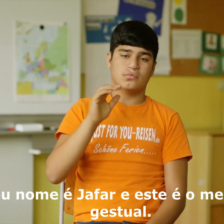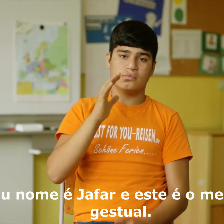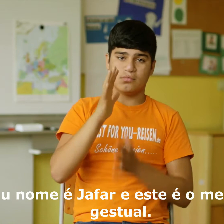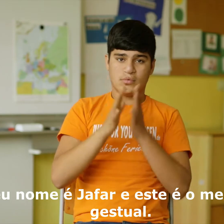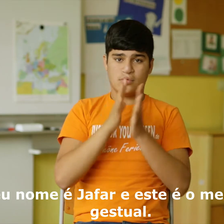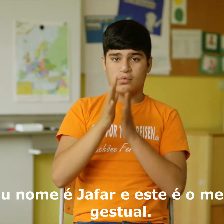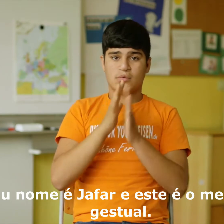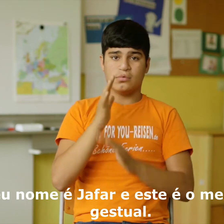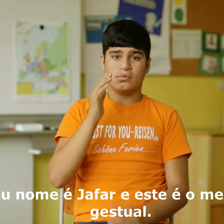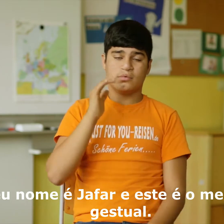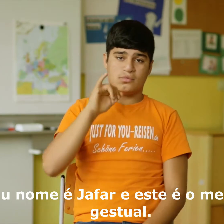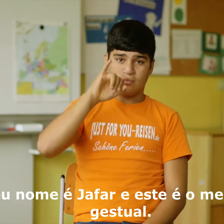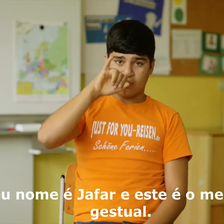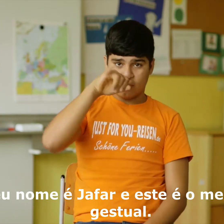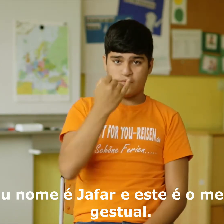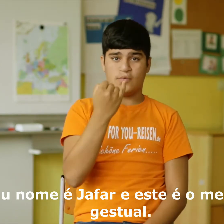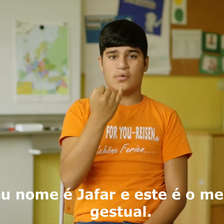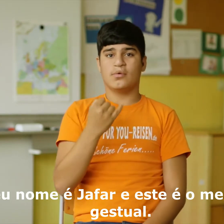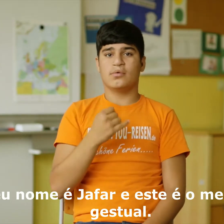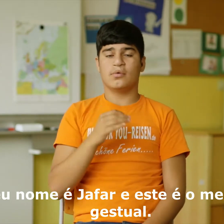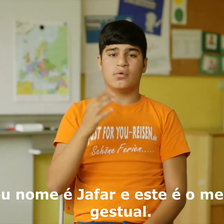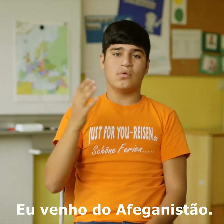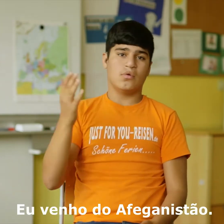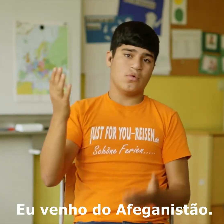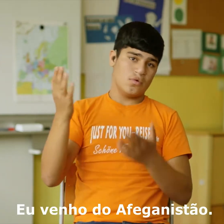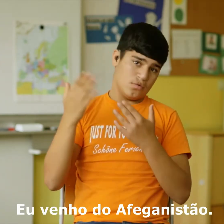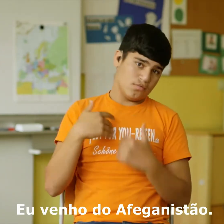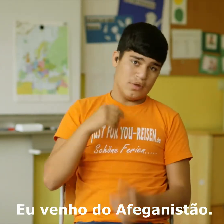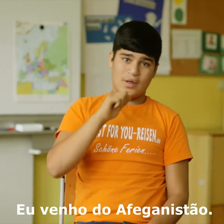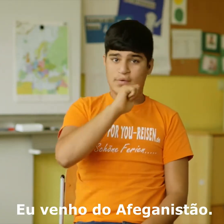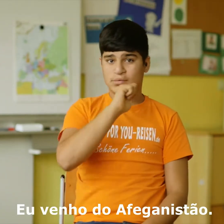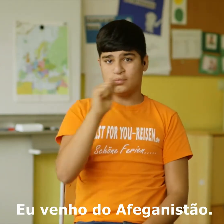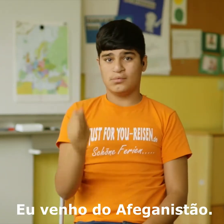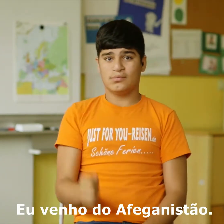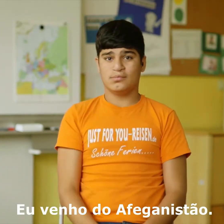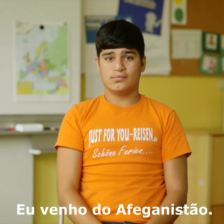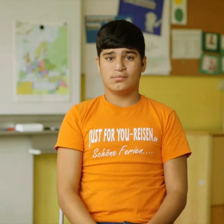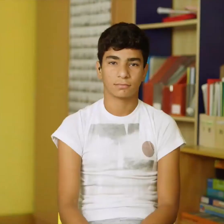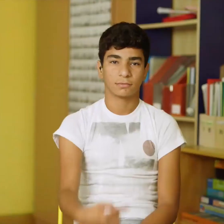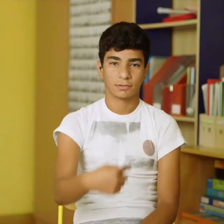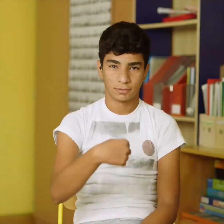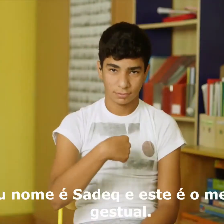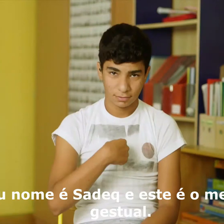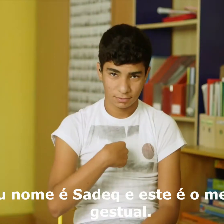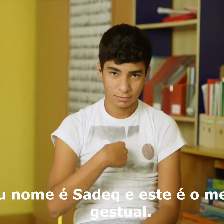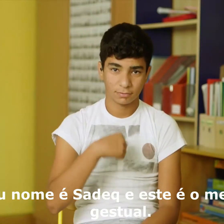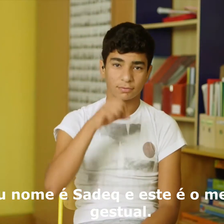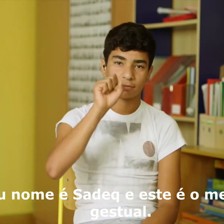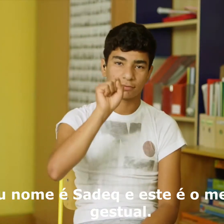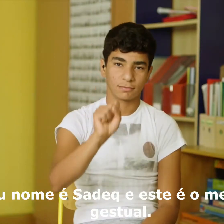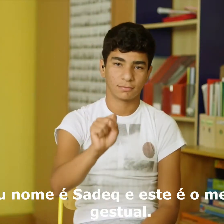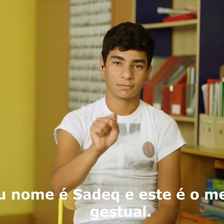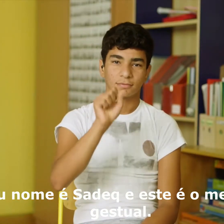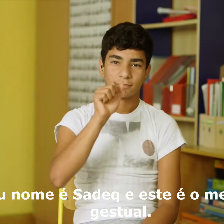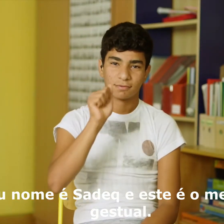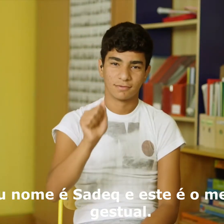e este é o meu nome gestual. Eu venho do Afeganistão. O meu nome